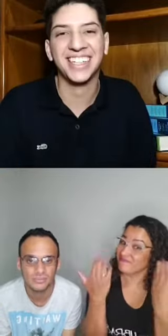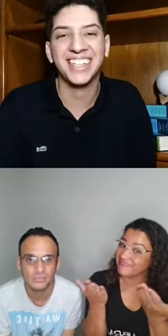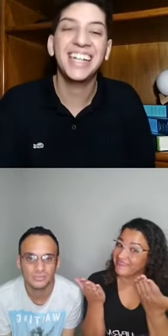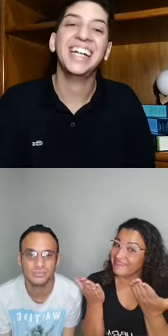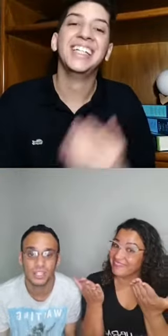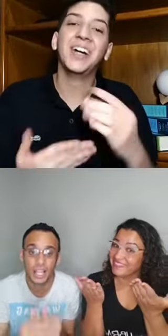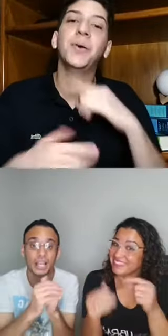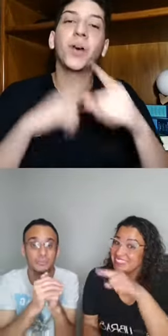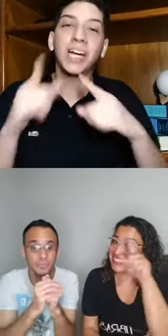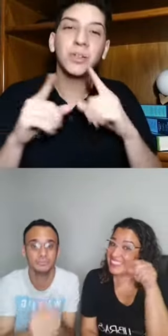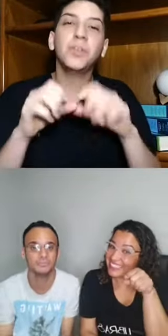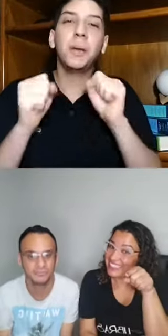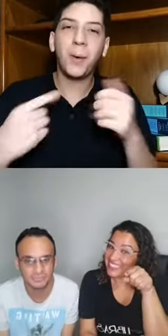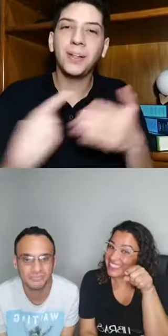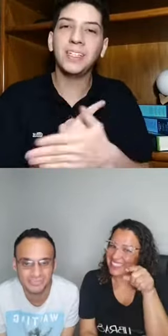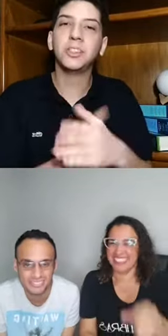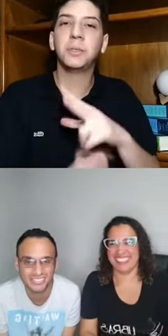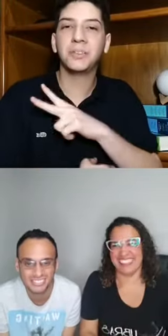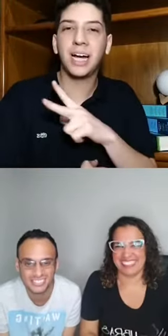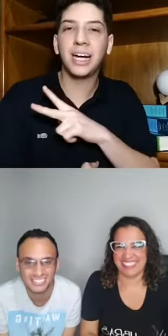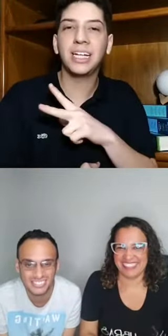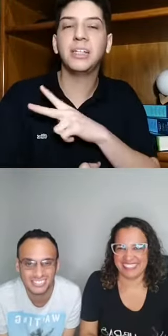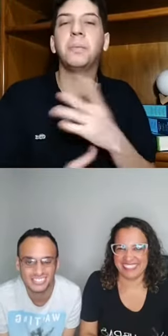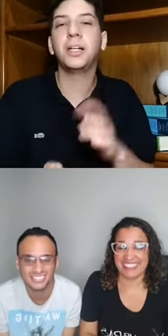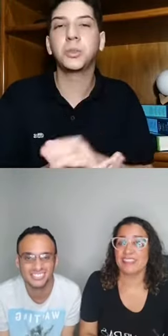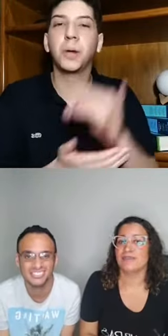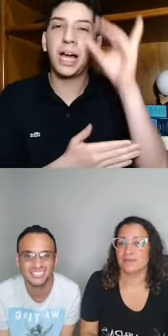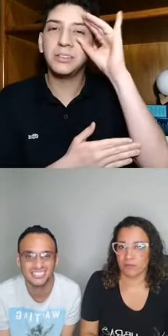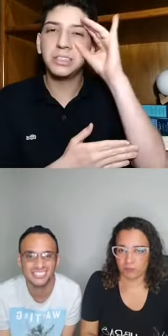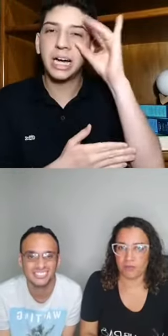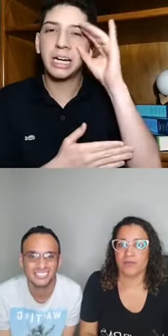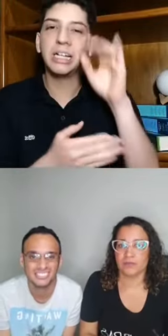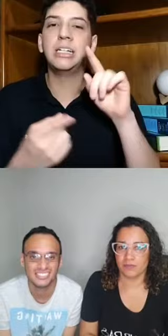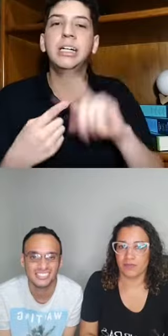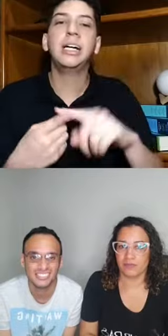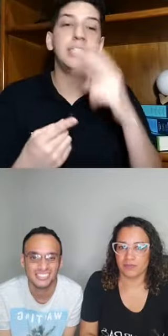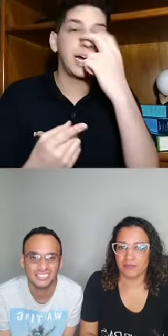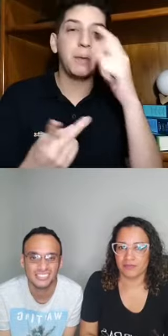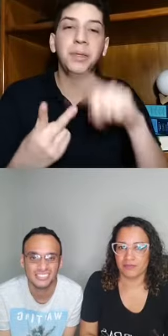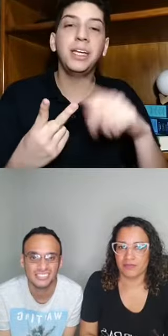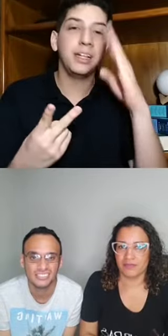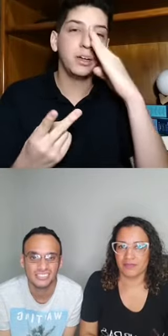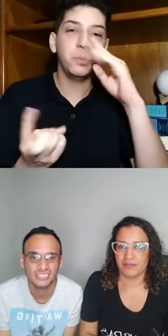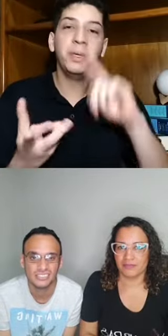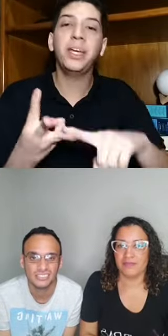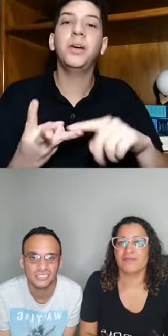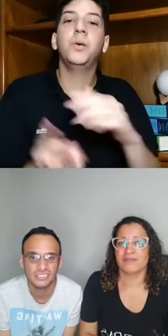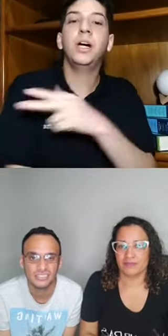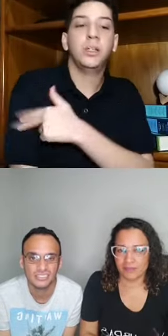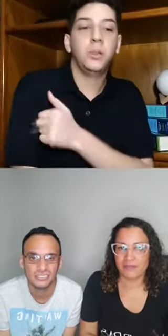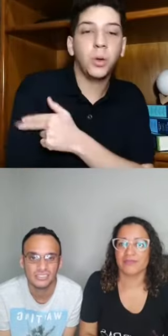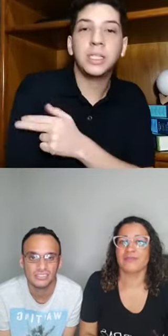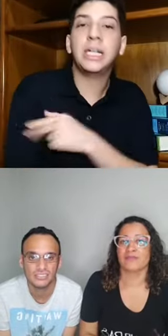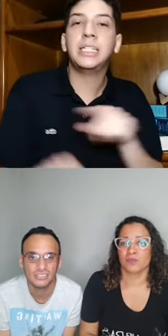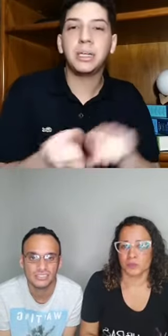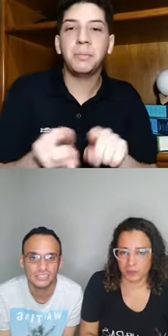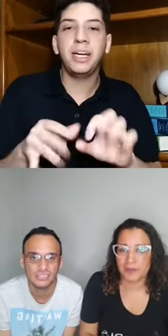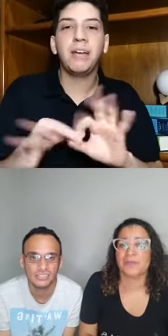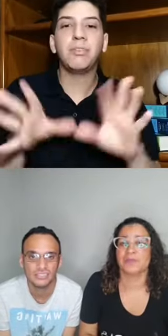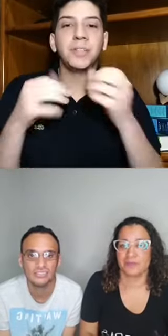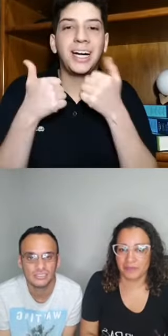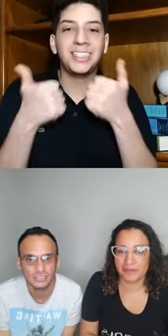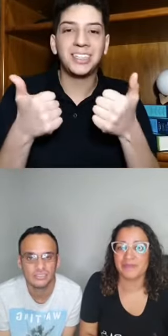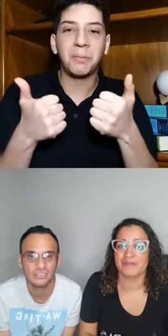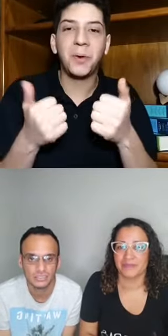live. Então, qualquer dúvida podem nos perguntar aqui no particular, no Instagram da Camila, o meu, do Ronan